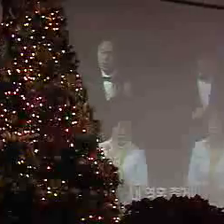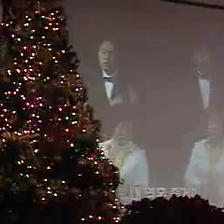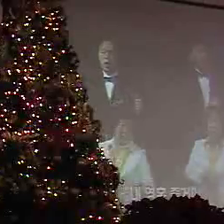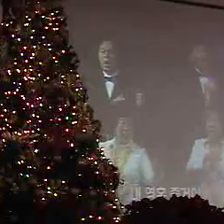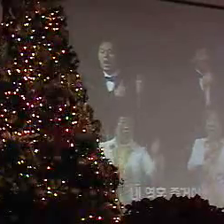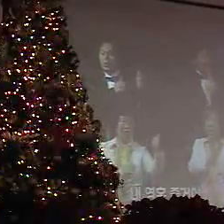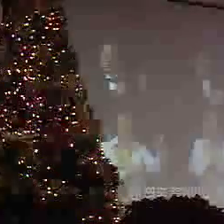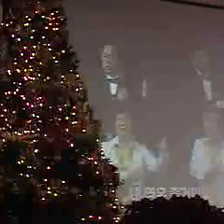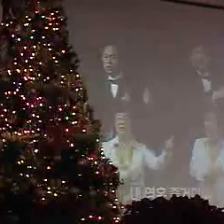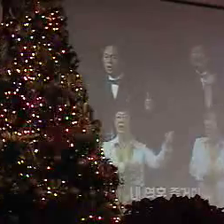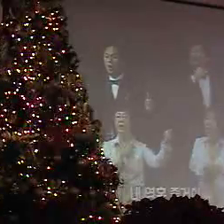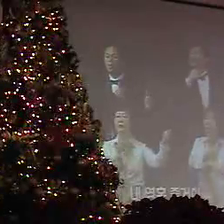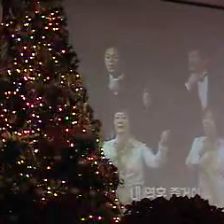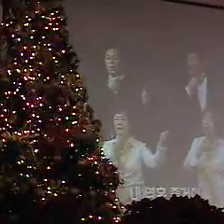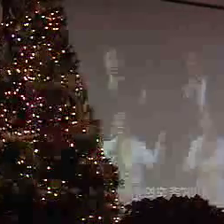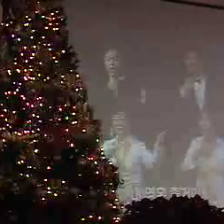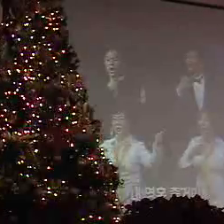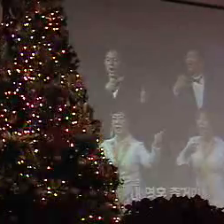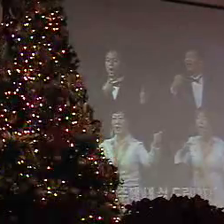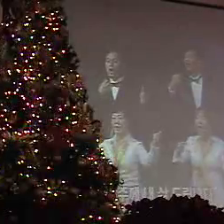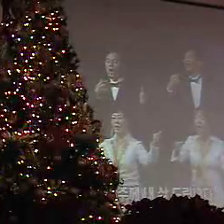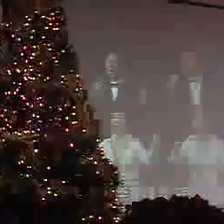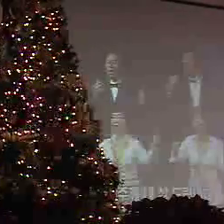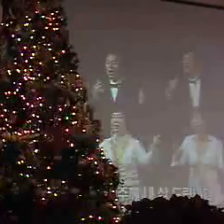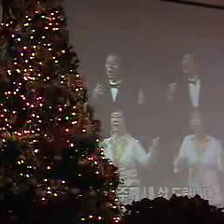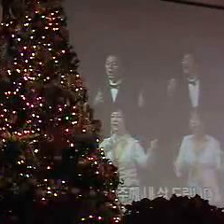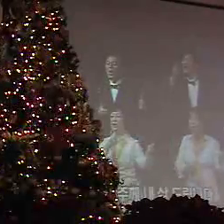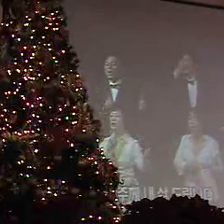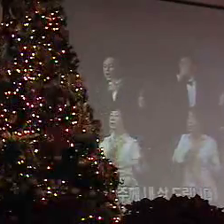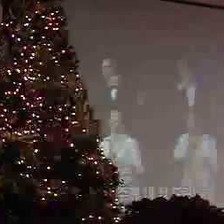즐거이 주 따르렵니다.